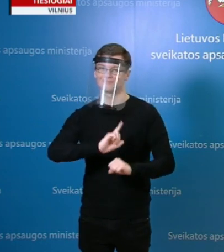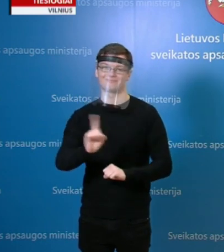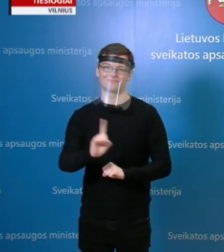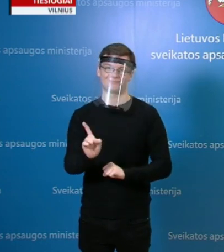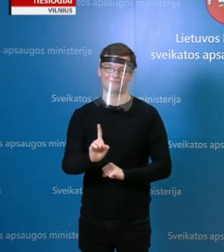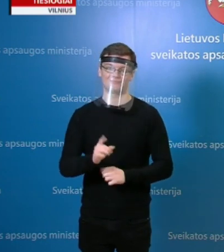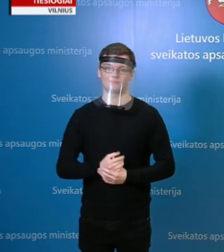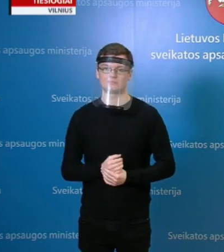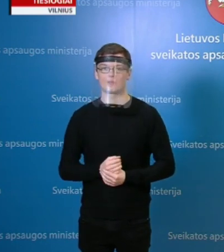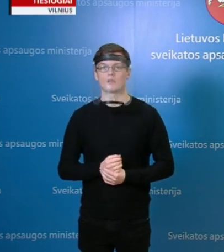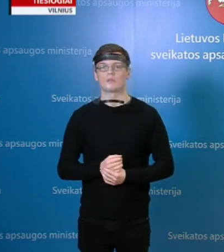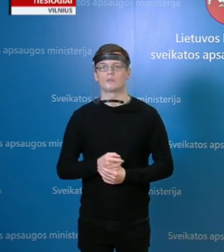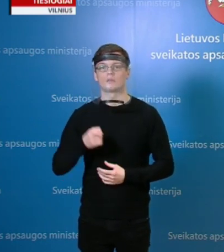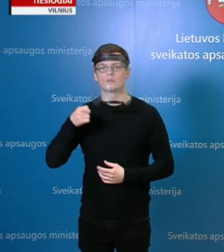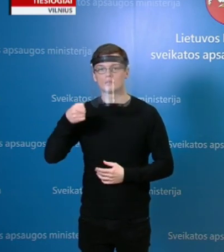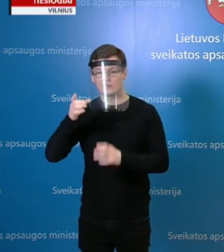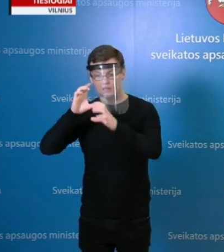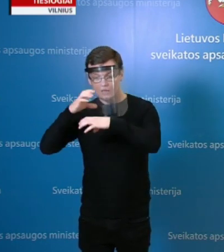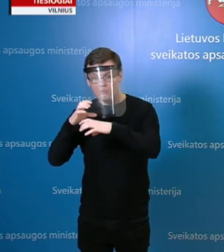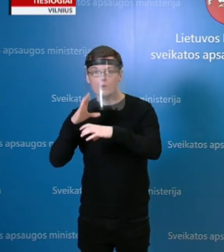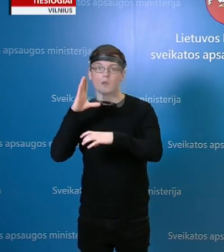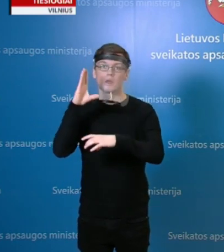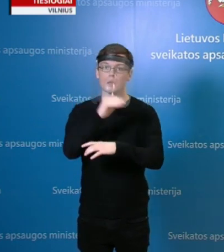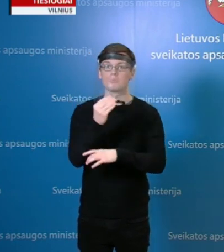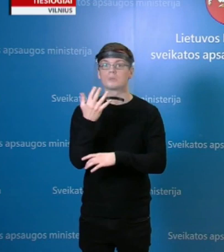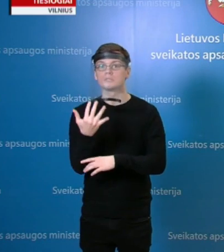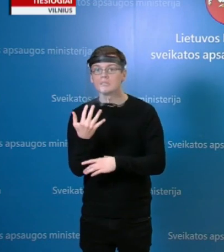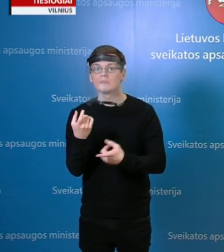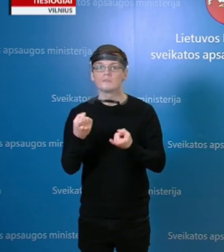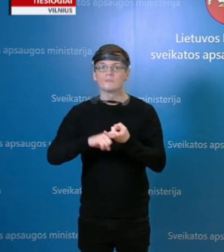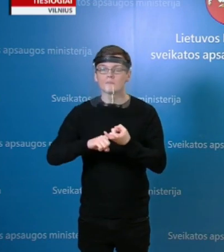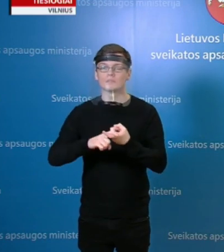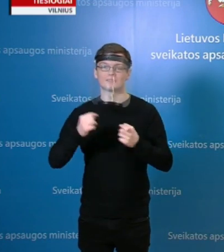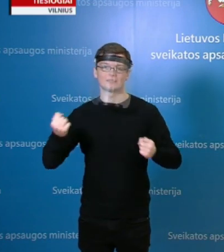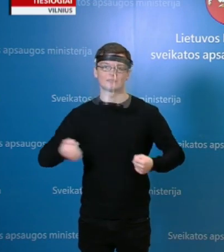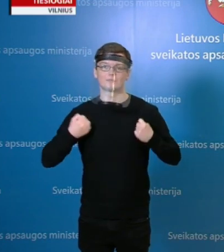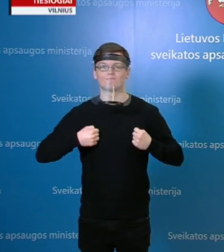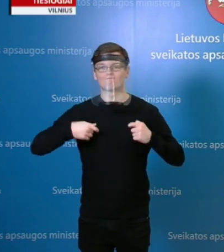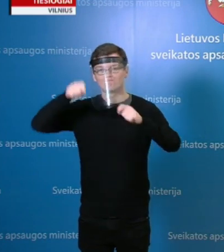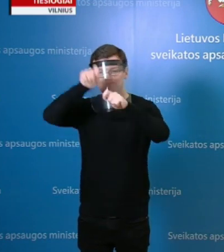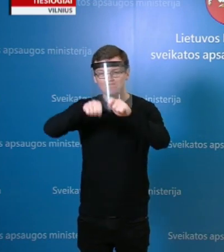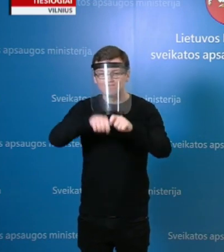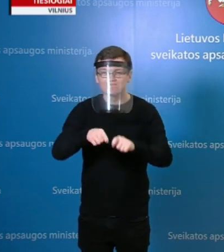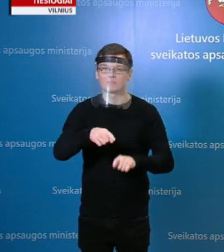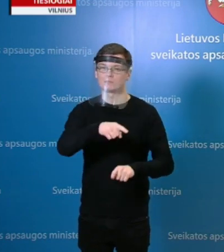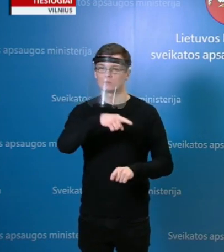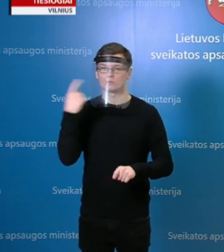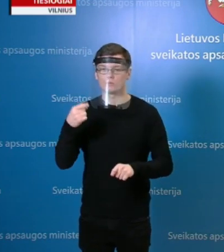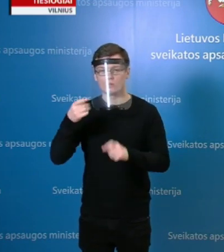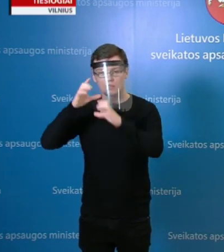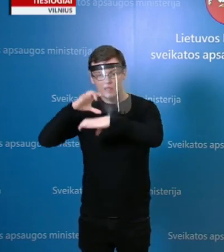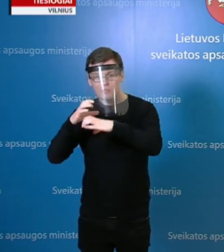kiek laboratorijos spėja, tai tikrai stengiamasi ištirti maksimaliai daug, išnaudoti pilnai